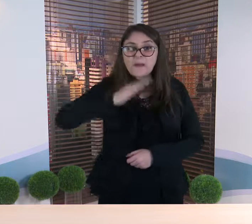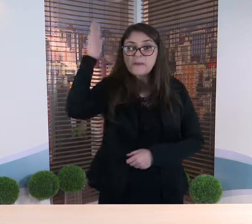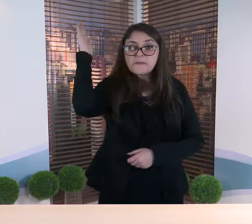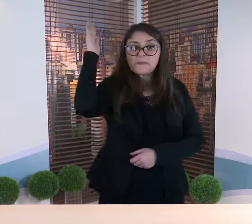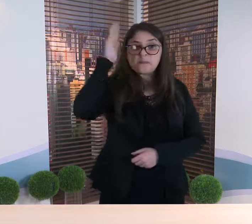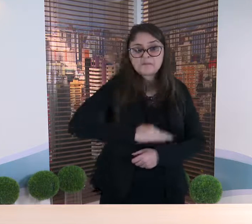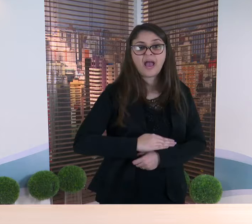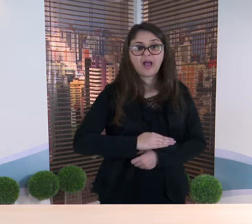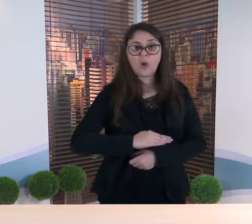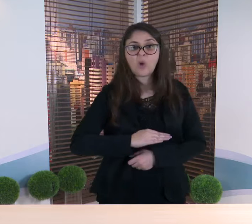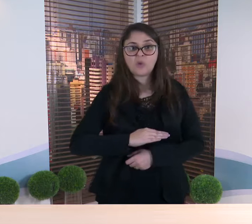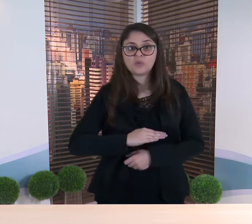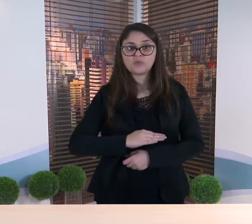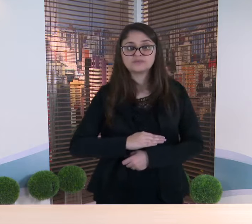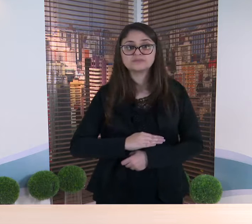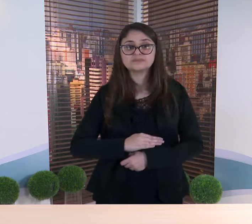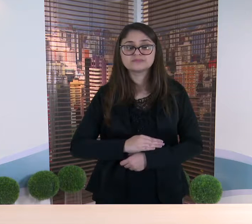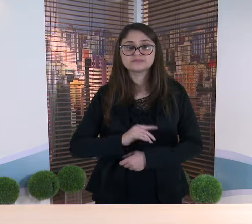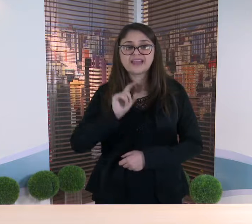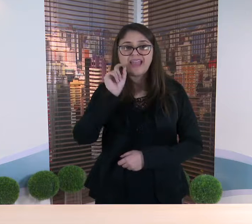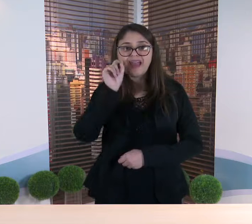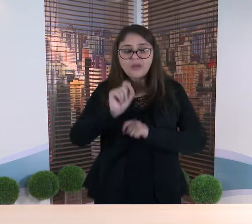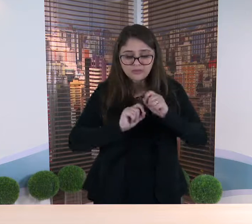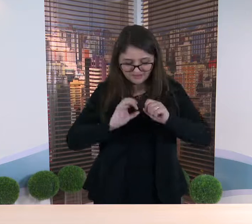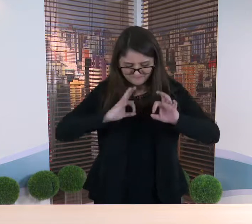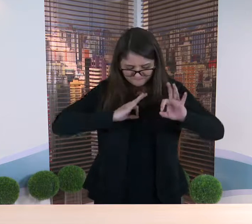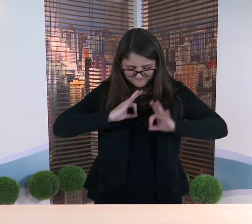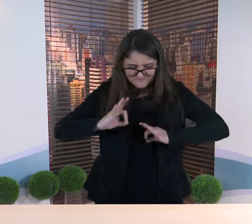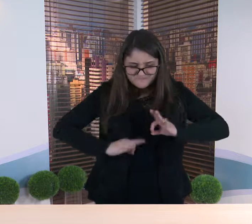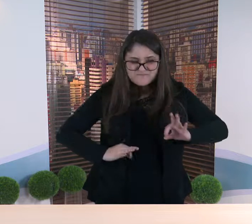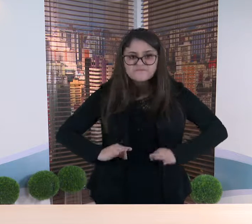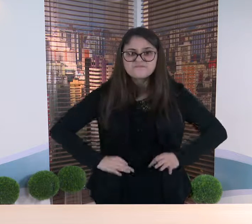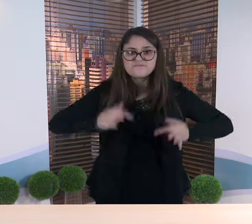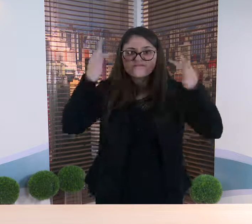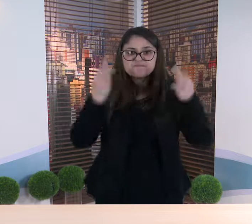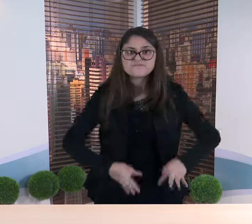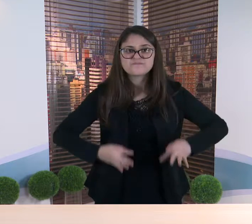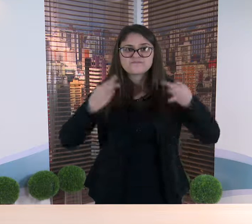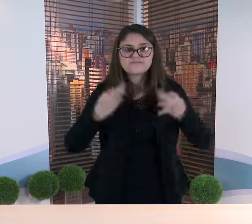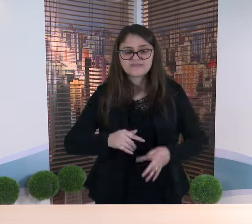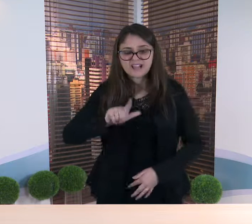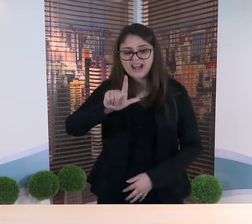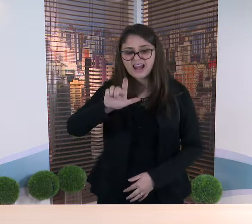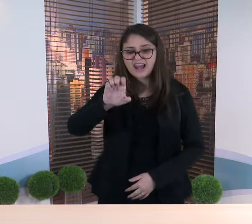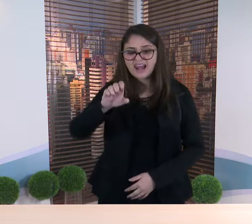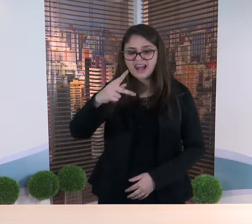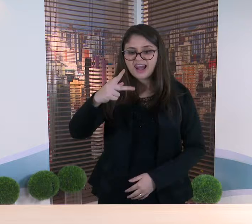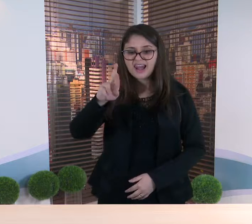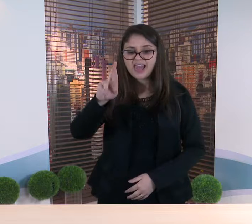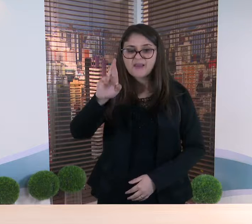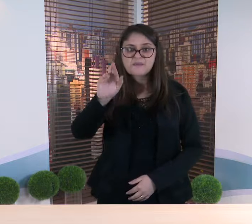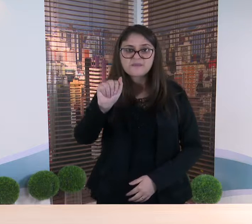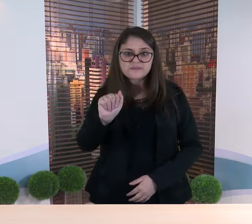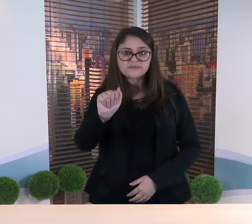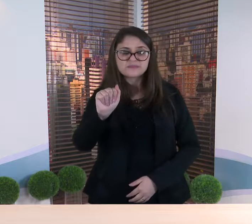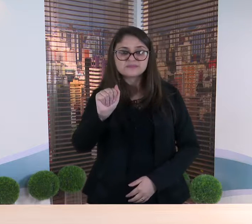é um dos sintomas da lepra. O mesmo termo foi usado em Êxodo, capítulo 9,